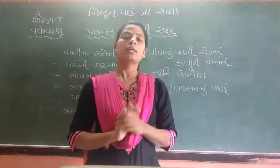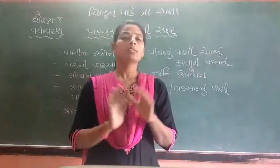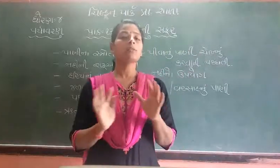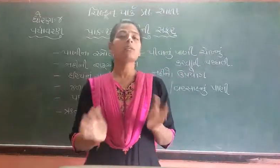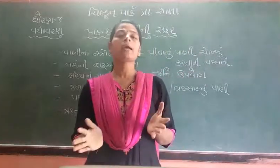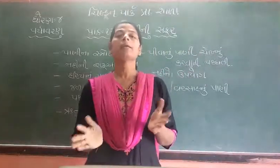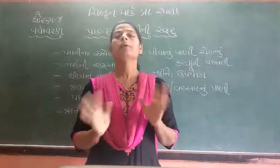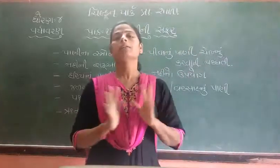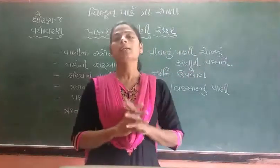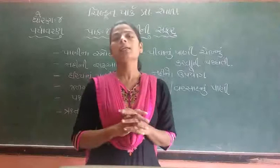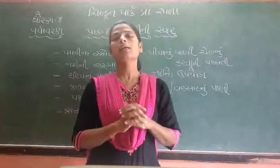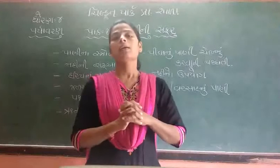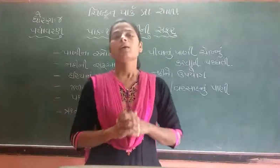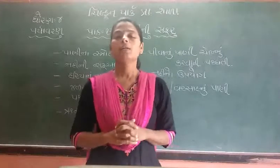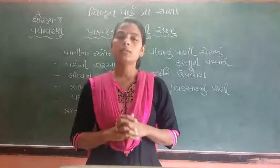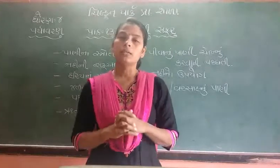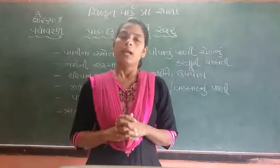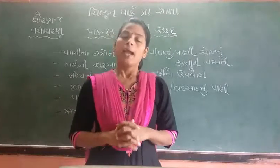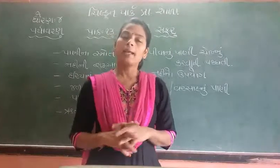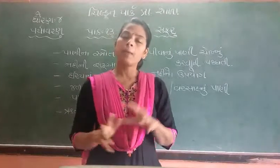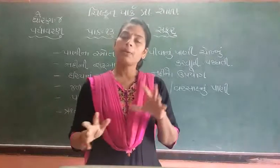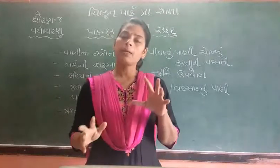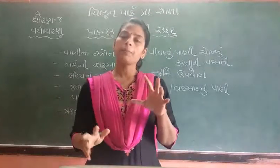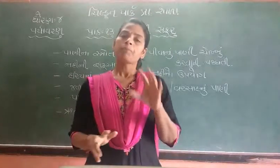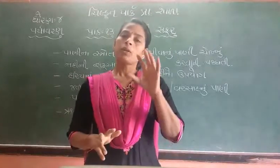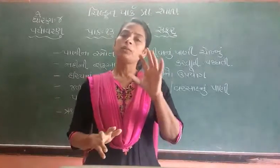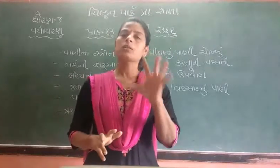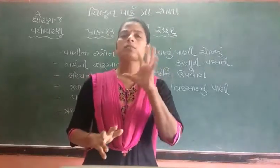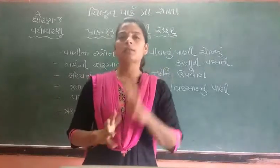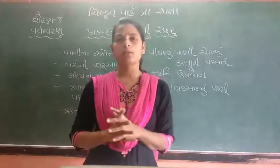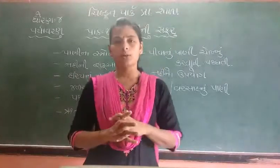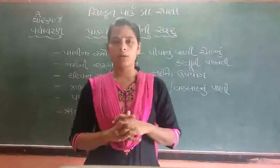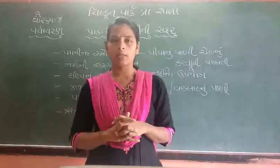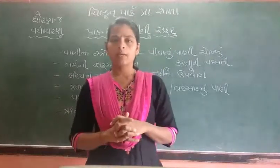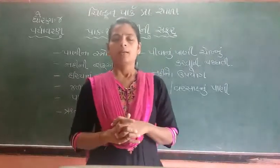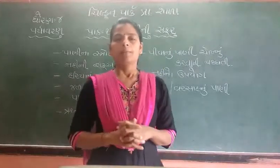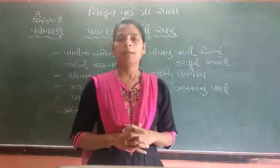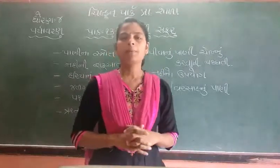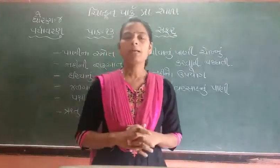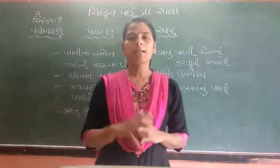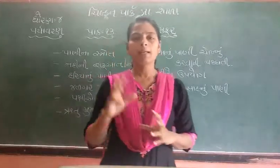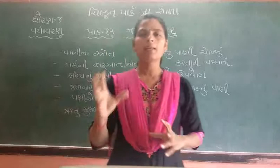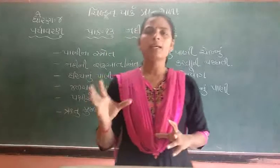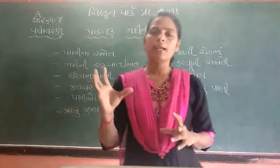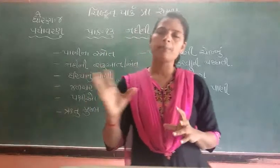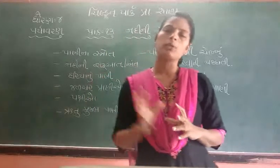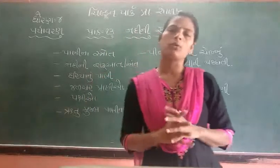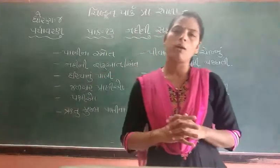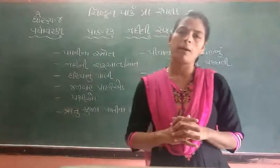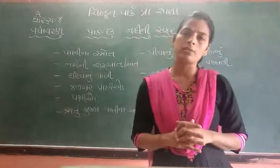જે દરિયાને મળતી નથી એને આપણે અંતસ્થ નદીઓ કહીએ, બરાબર? એને એ નામથી ઓળખવામાં આવે છે। જેમ